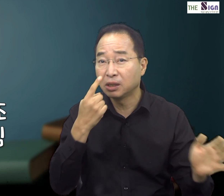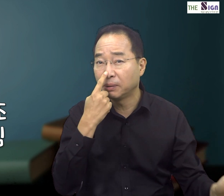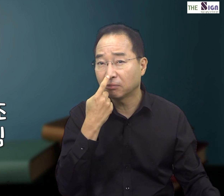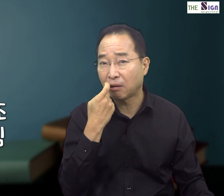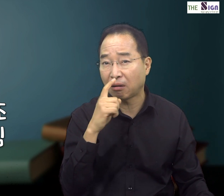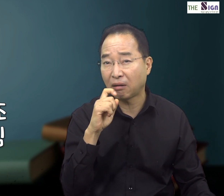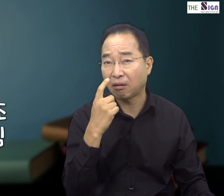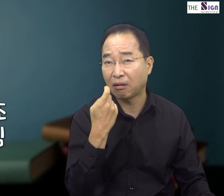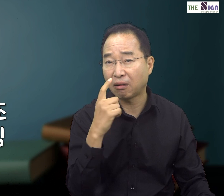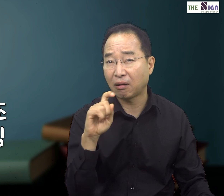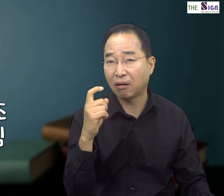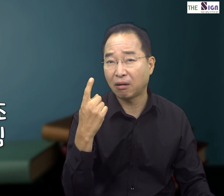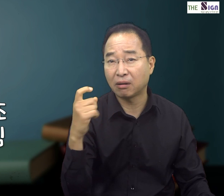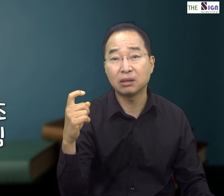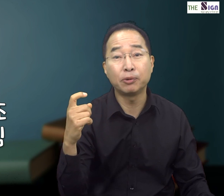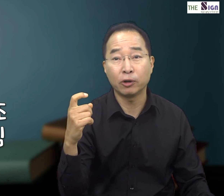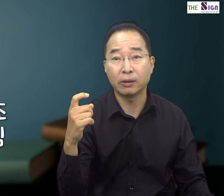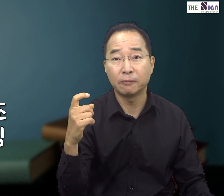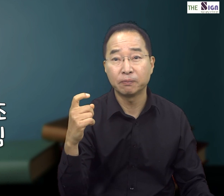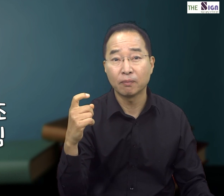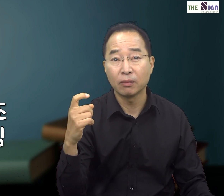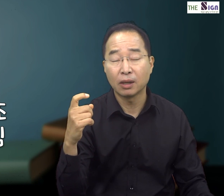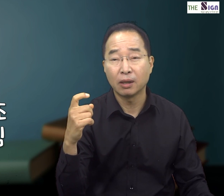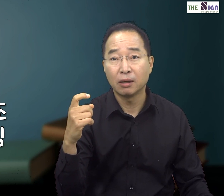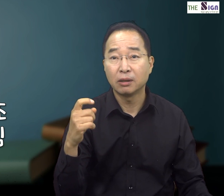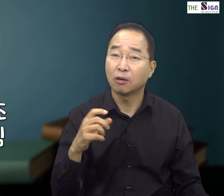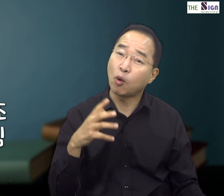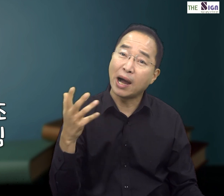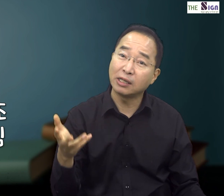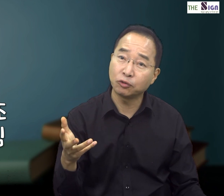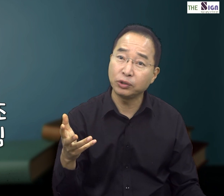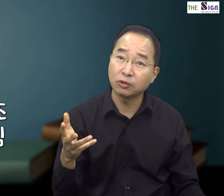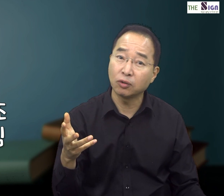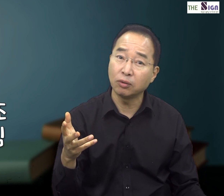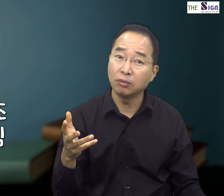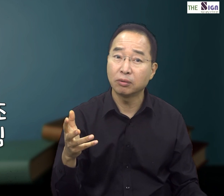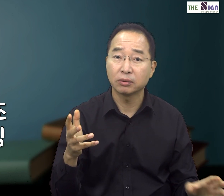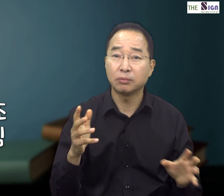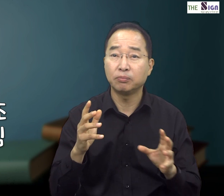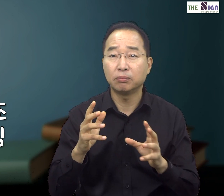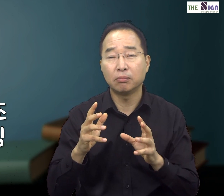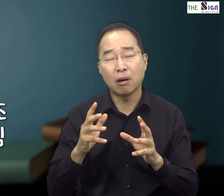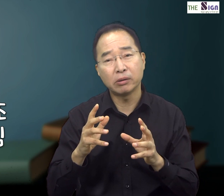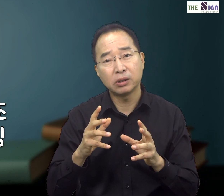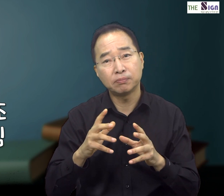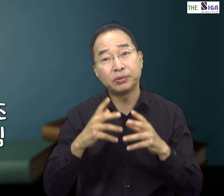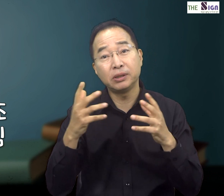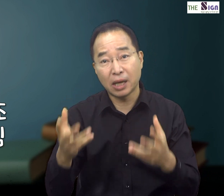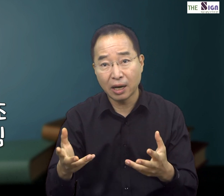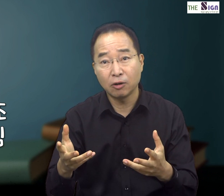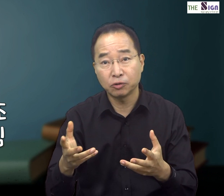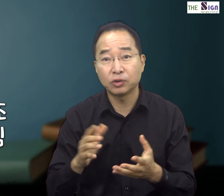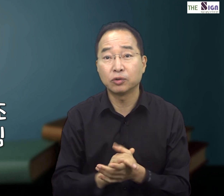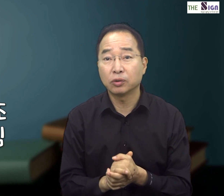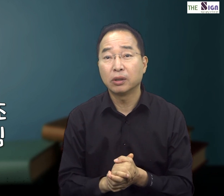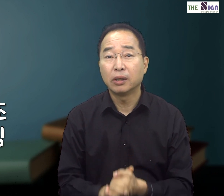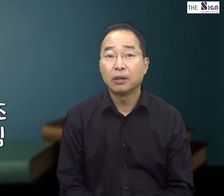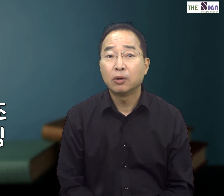그러면 이 표현이에요. 과할 수도 있고 좀 멋을 부린다라는 것도 있고